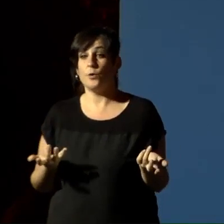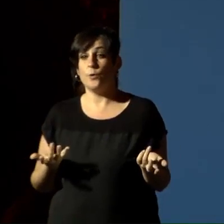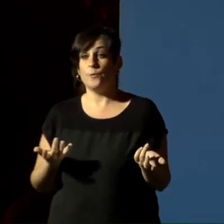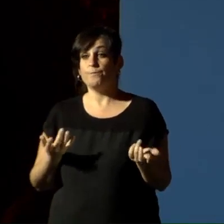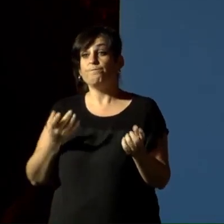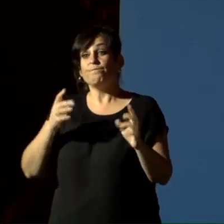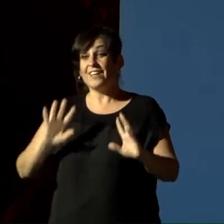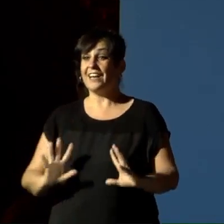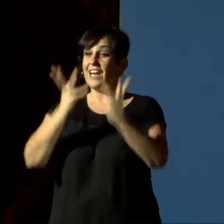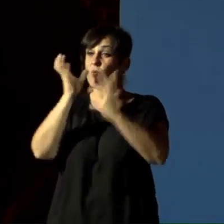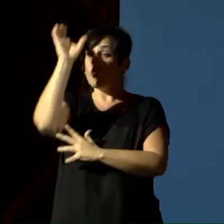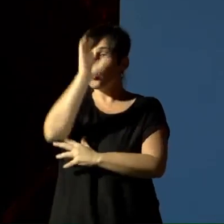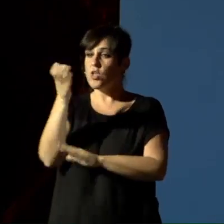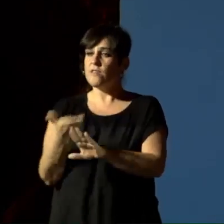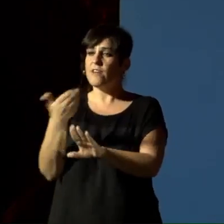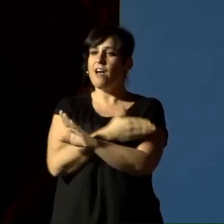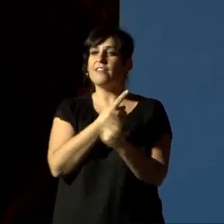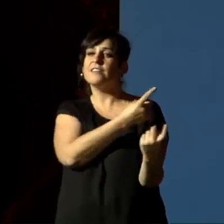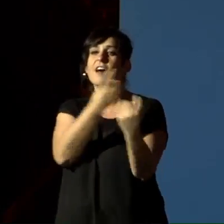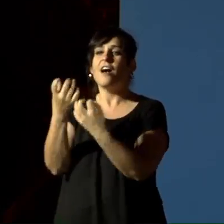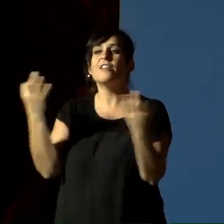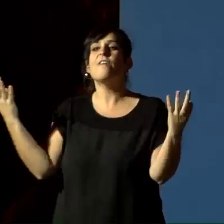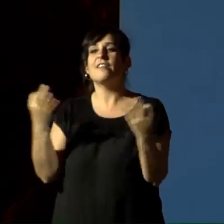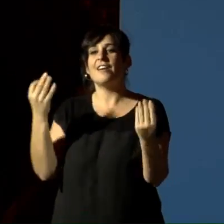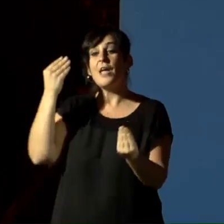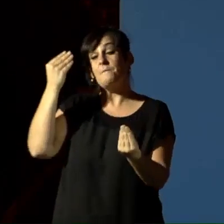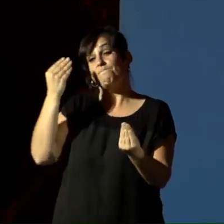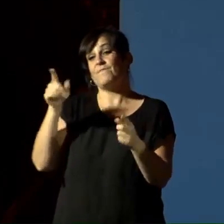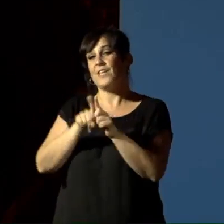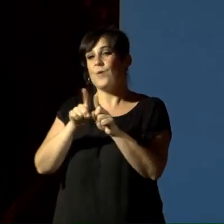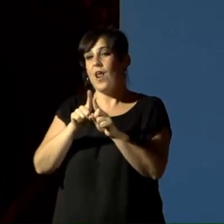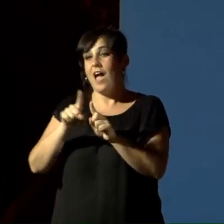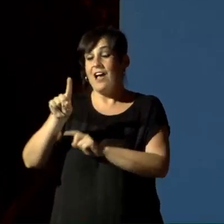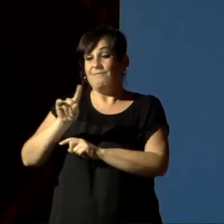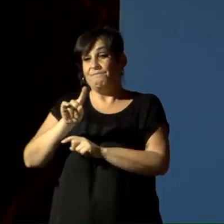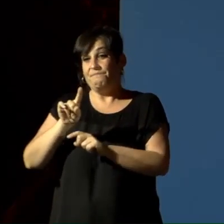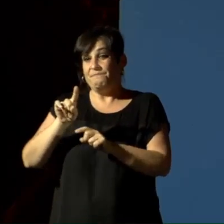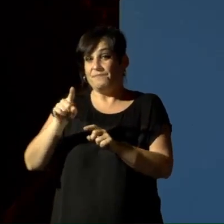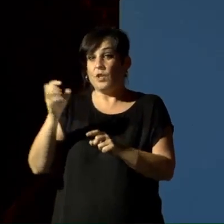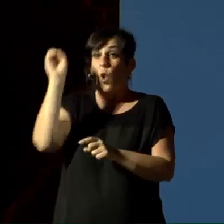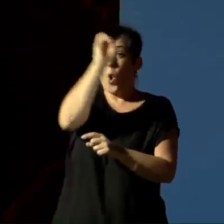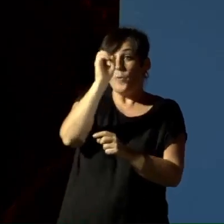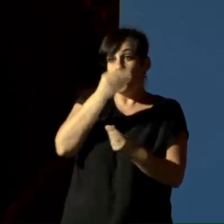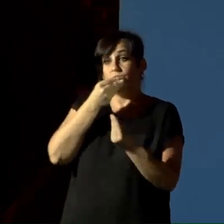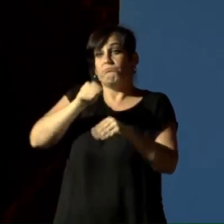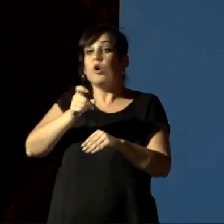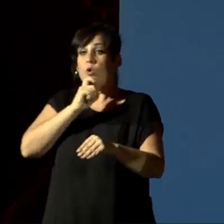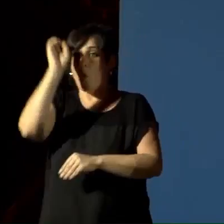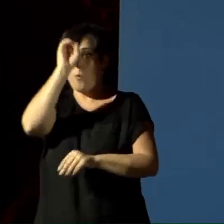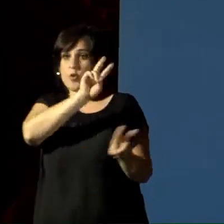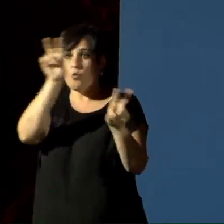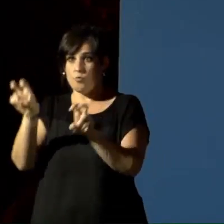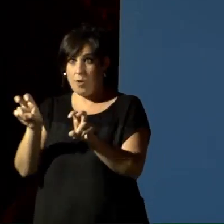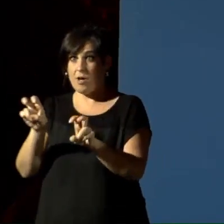unha revolución científica ten que haber un cambio de paradigma por sustitución de outro paradigma. Eso é o que